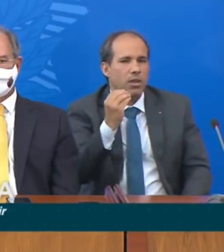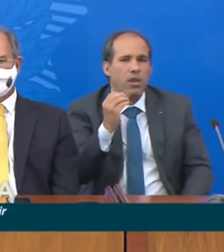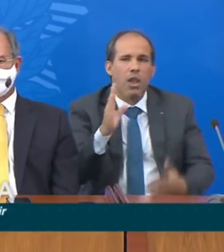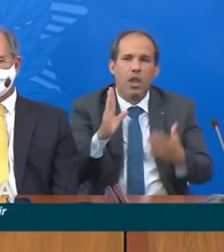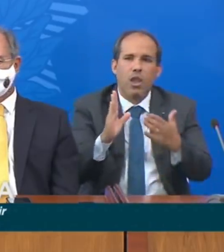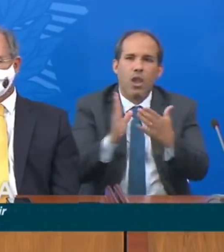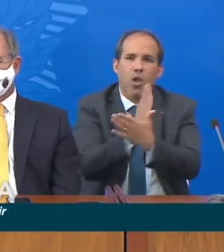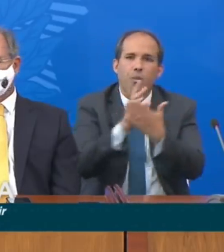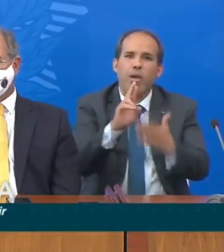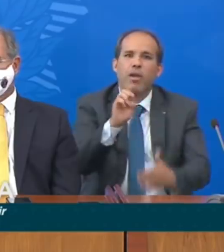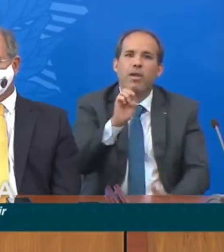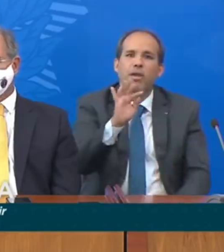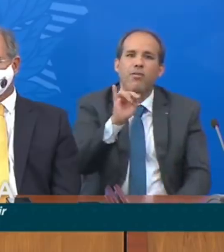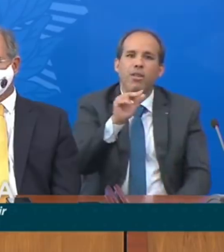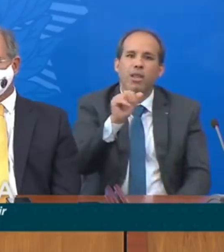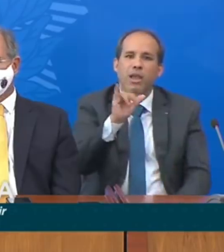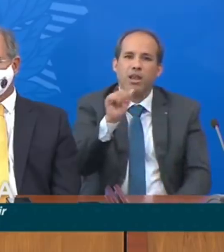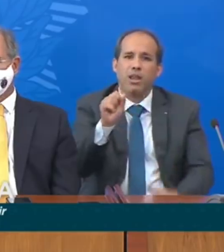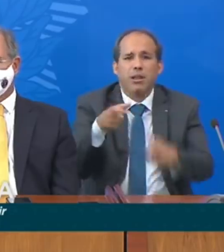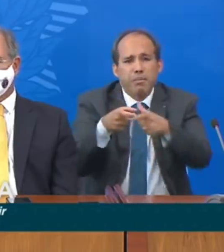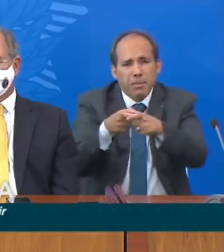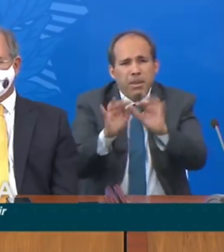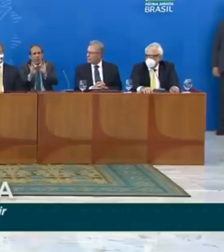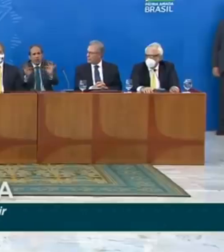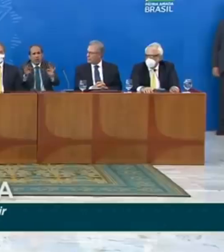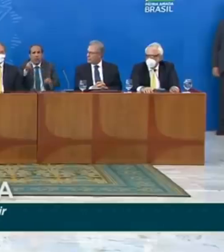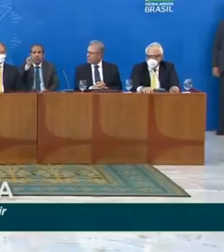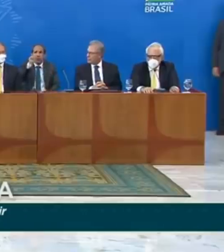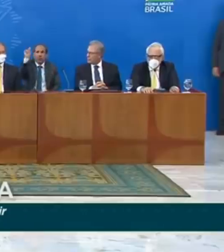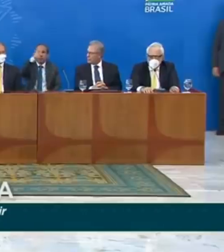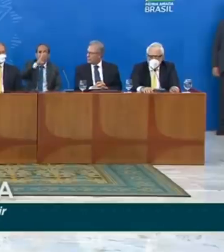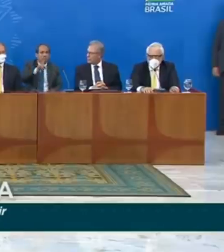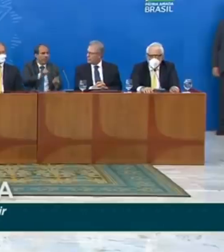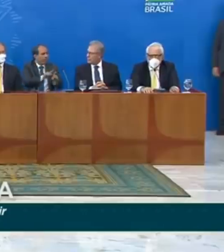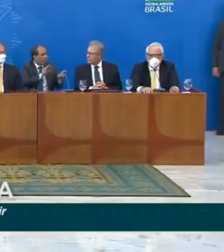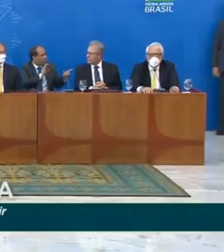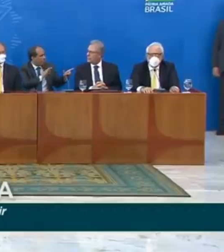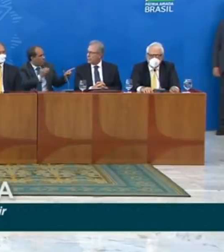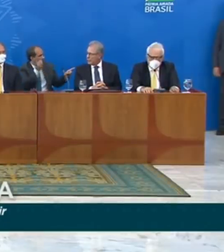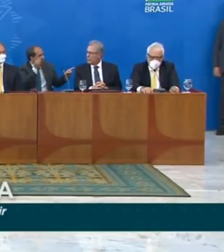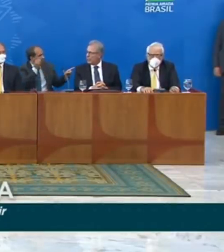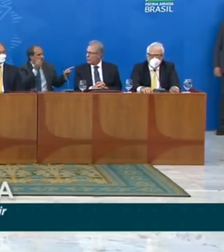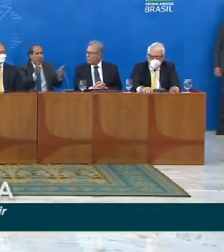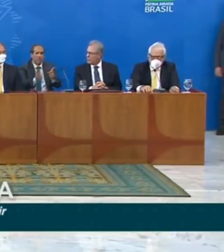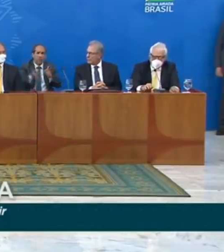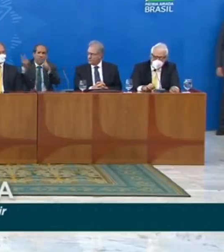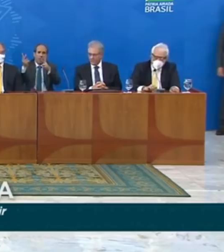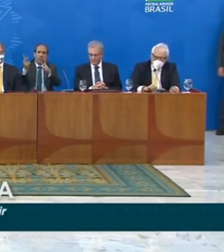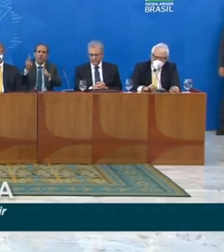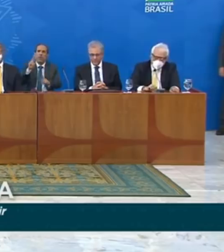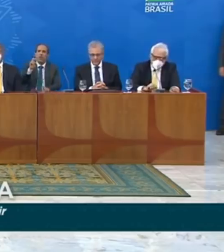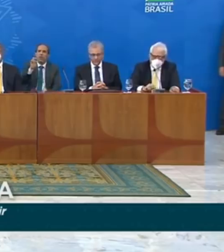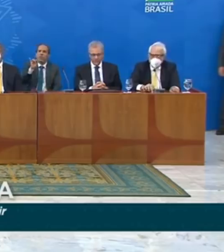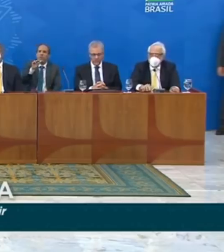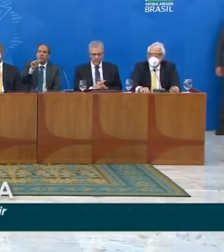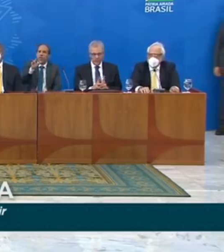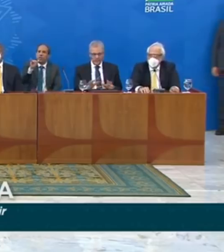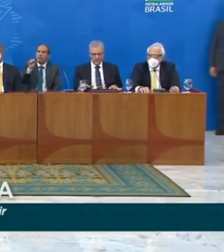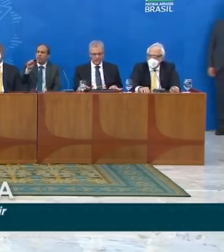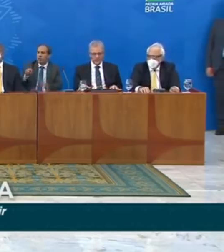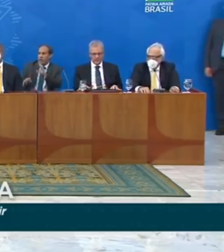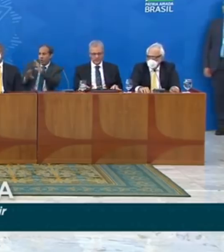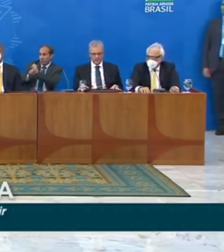pelo Brasil. Como também, é isso mesmo, Castelo? Vocês pretendem vender refinarias? Tá? Então, essa é a nossa